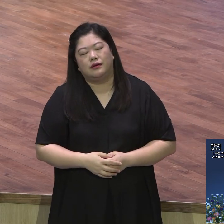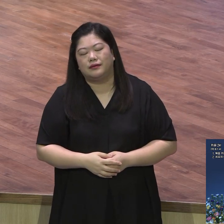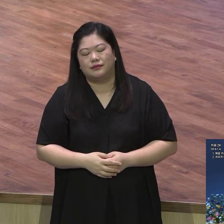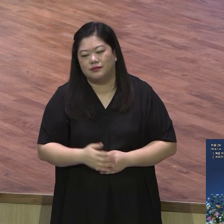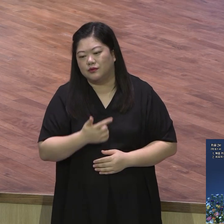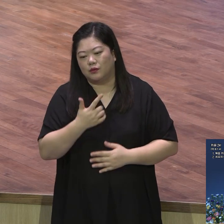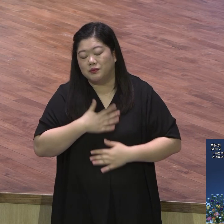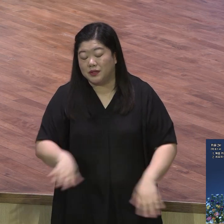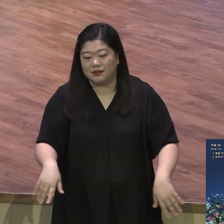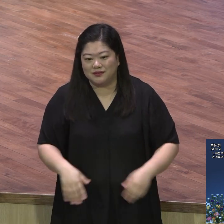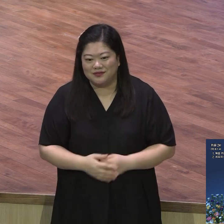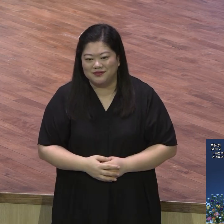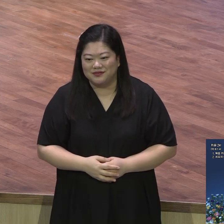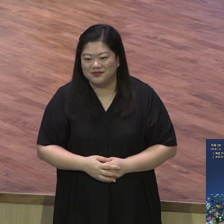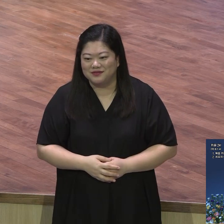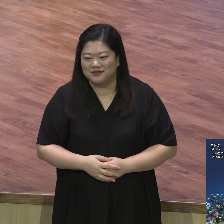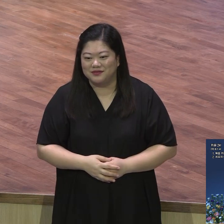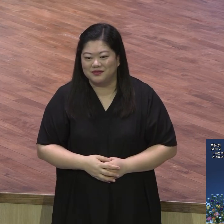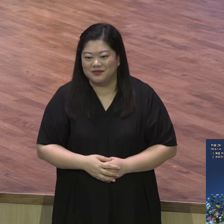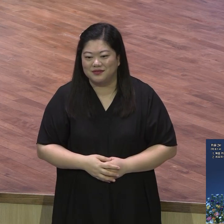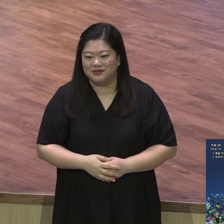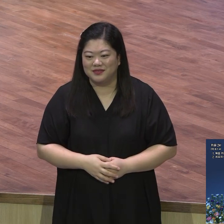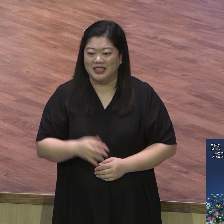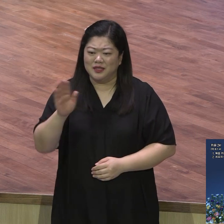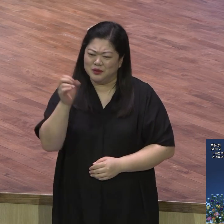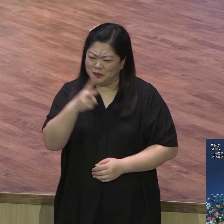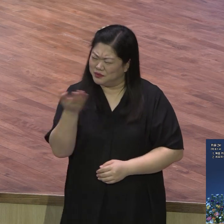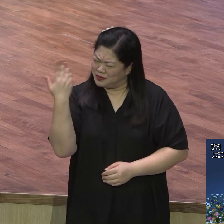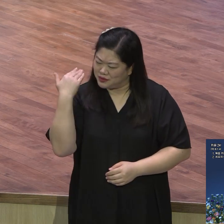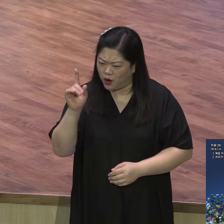목사들 세미났대 그만